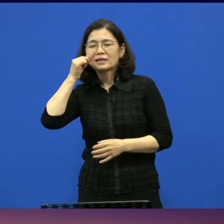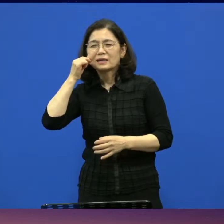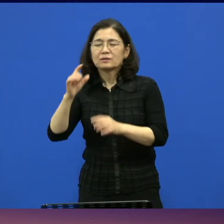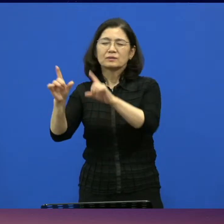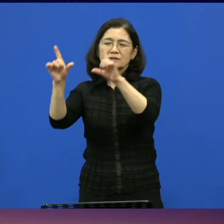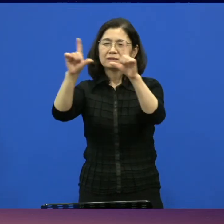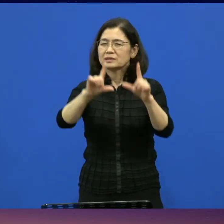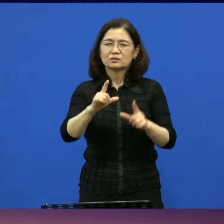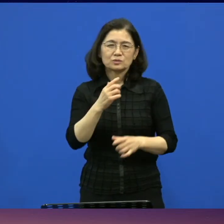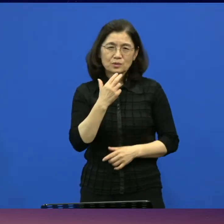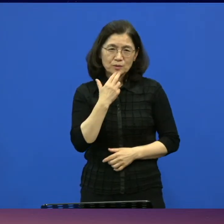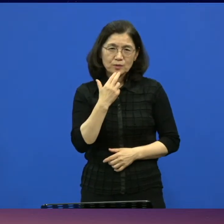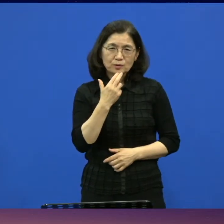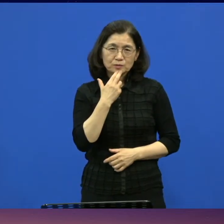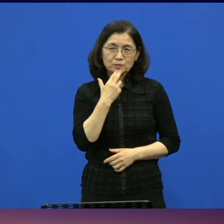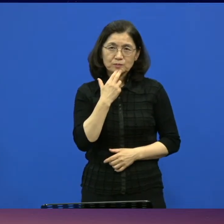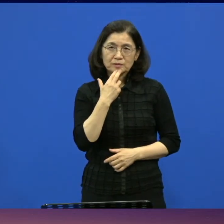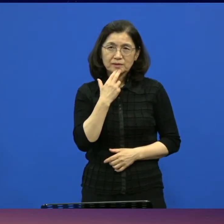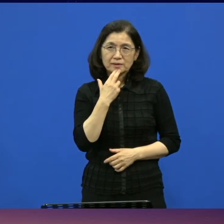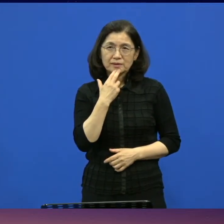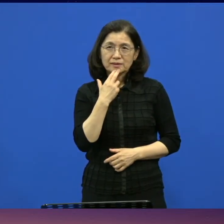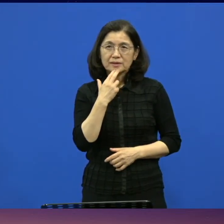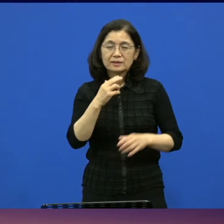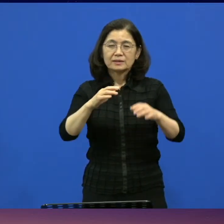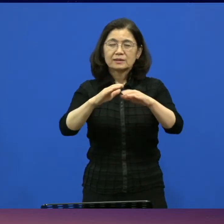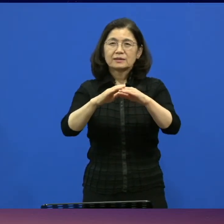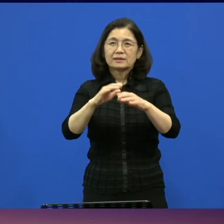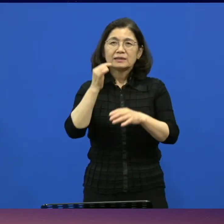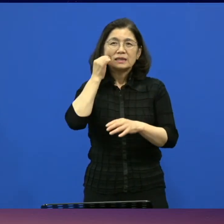계속 있을 수가 없어요. 집에 가야 돼요.